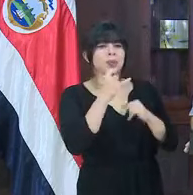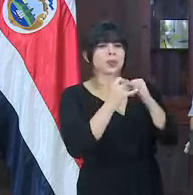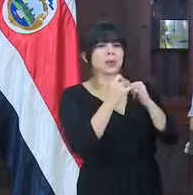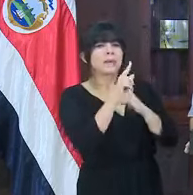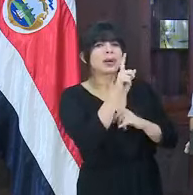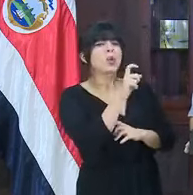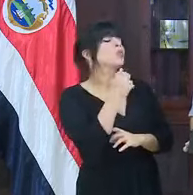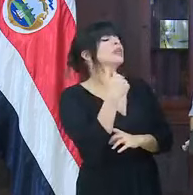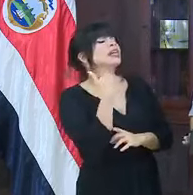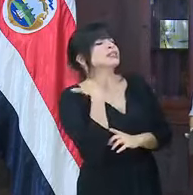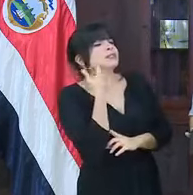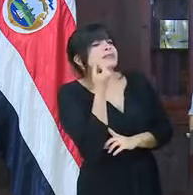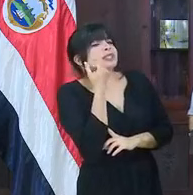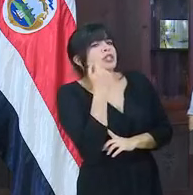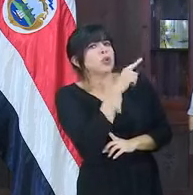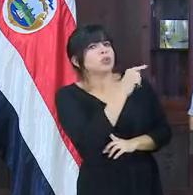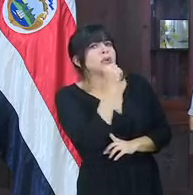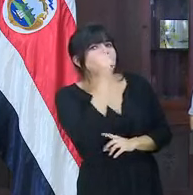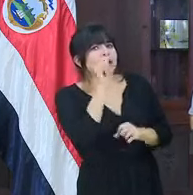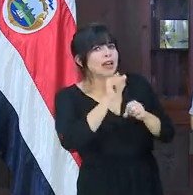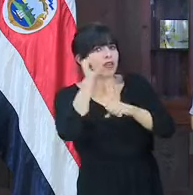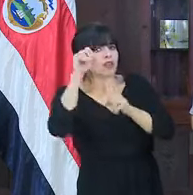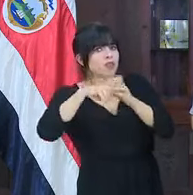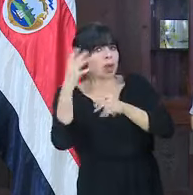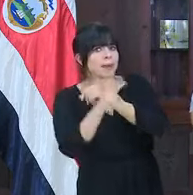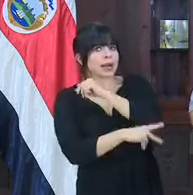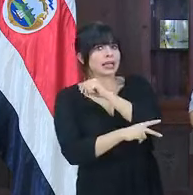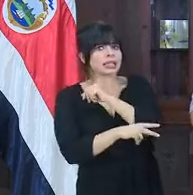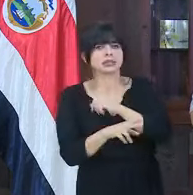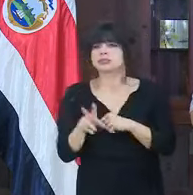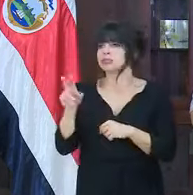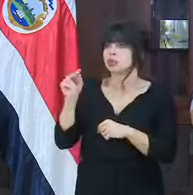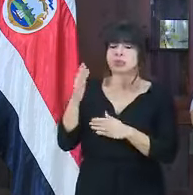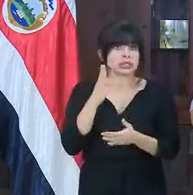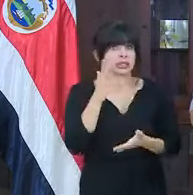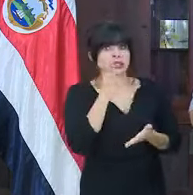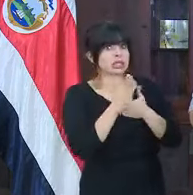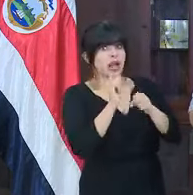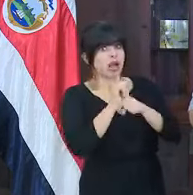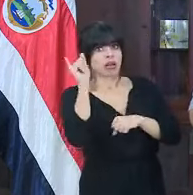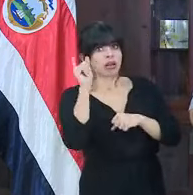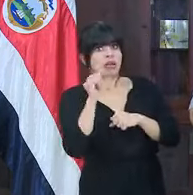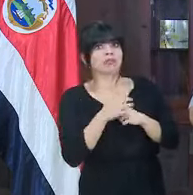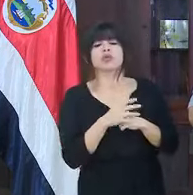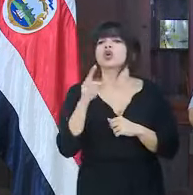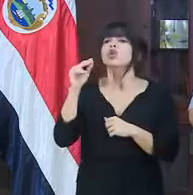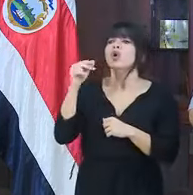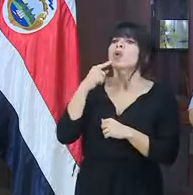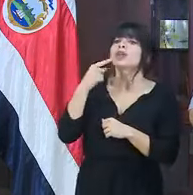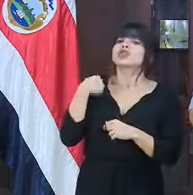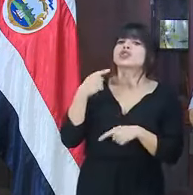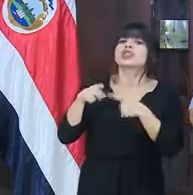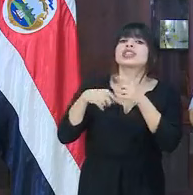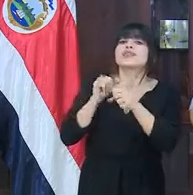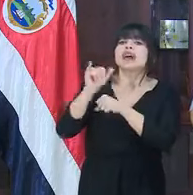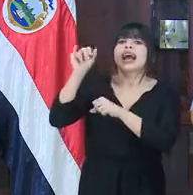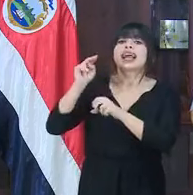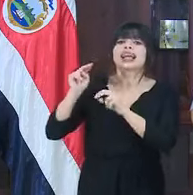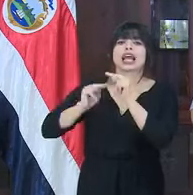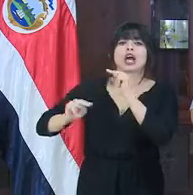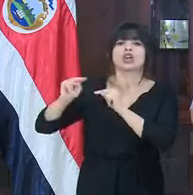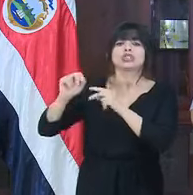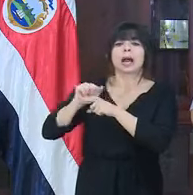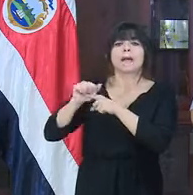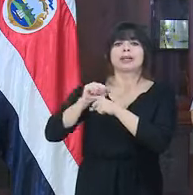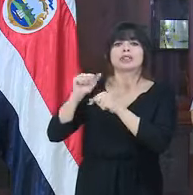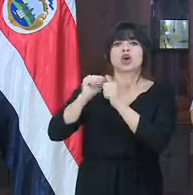Tengo claro. Entendido, perdón, que usted sale mañana del país. No. ¿Ya no va a salir a reír? No. No, le voy a decir, yo iba a salir a negociar capacitación